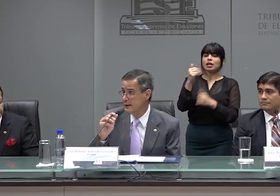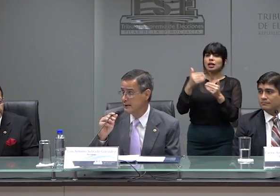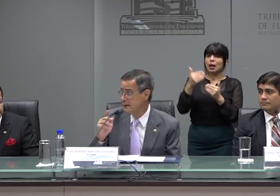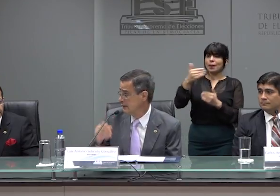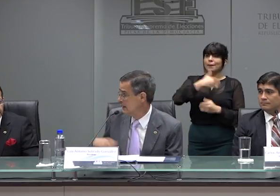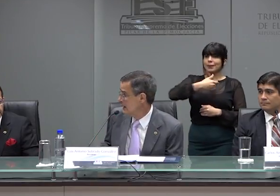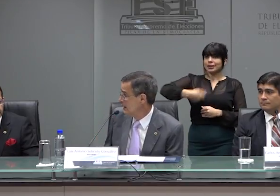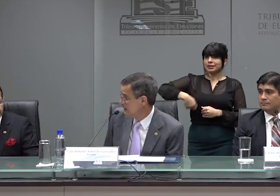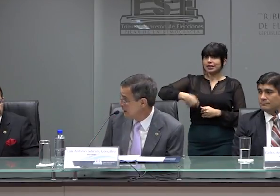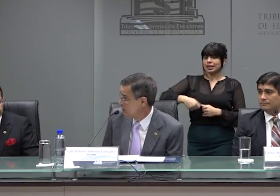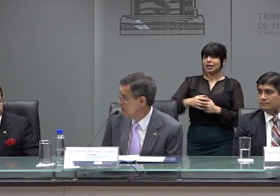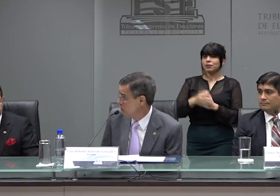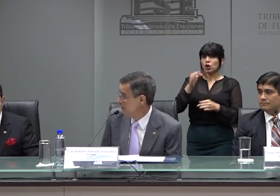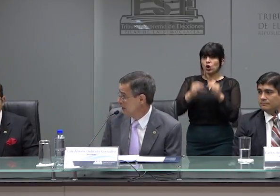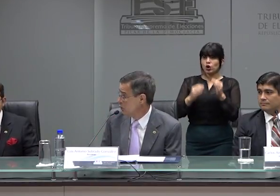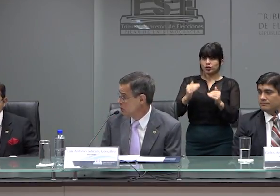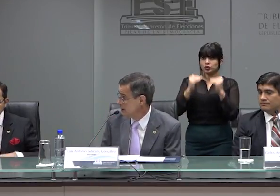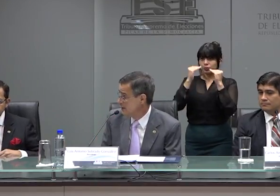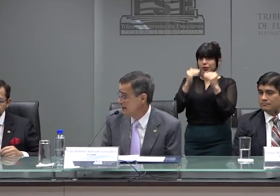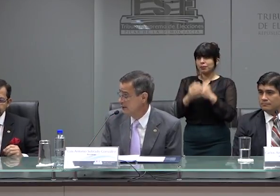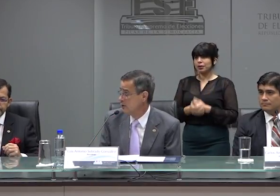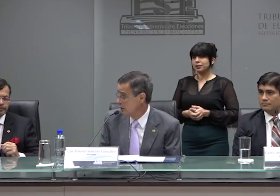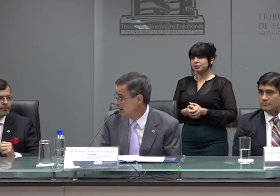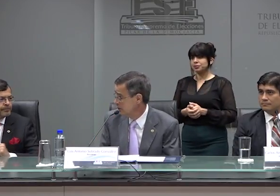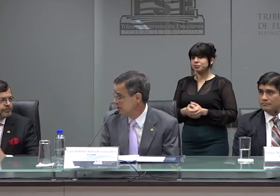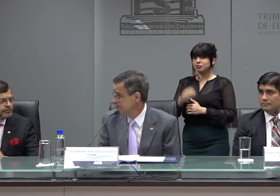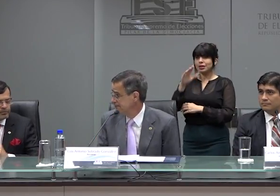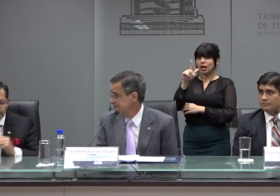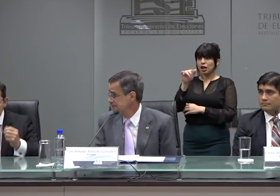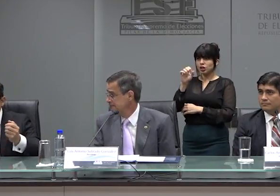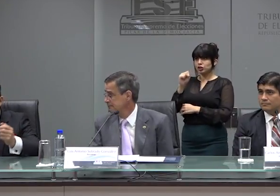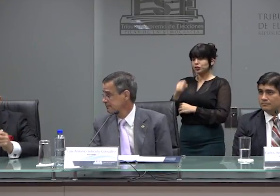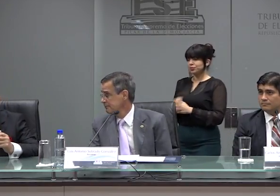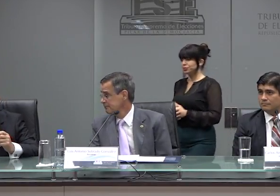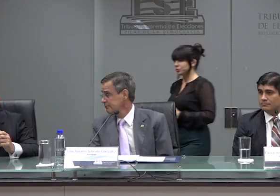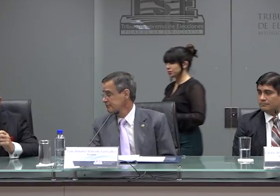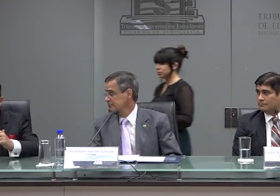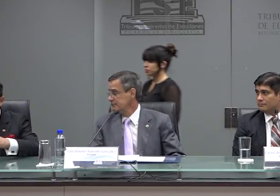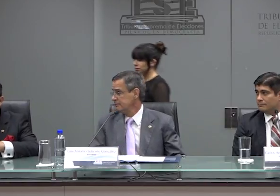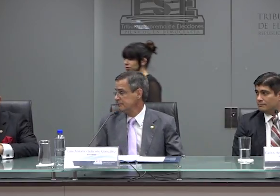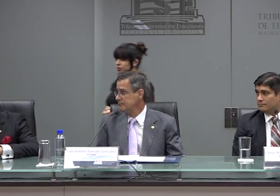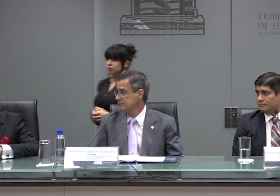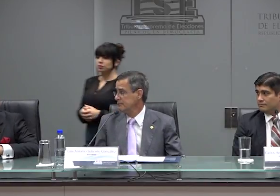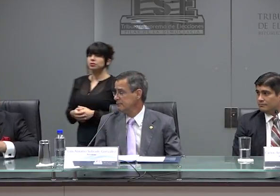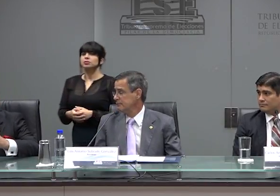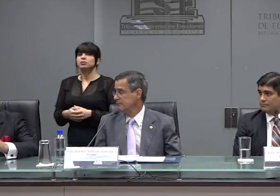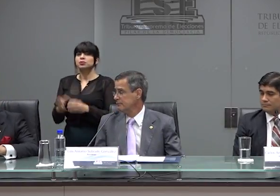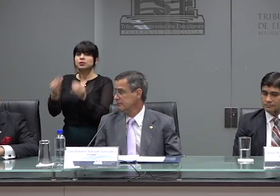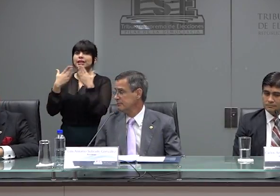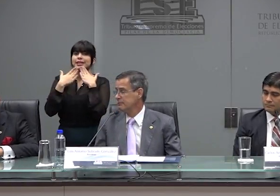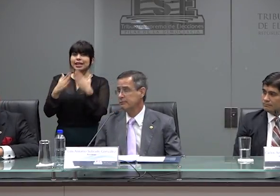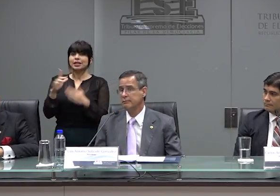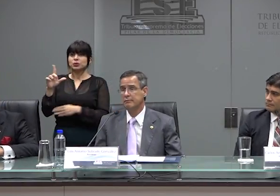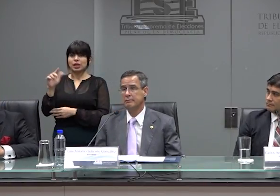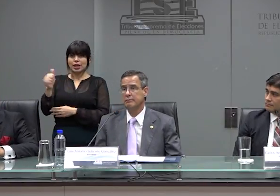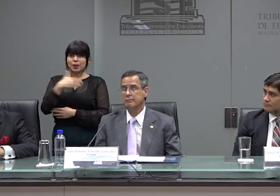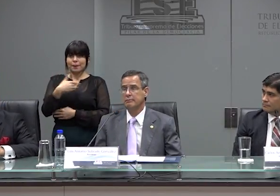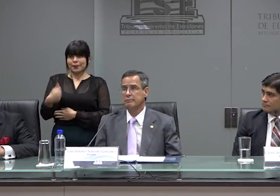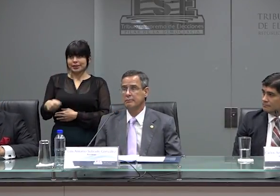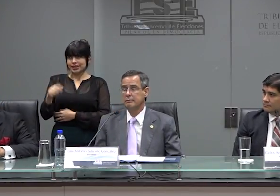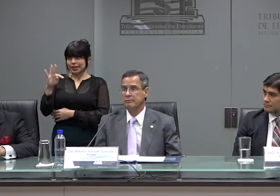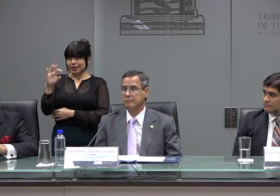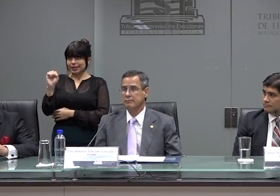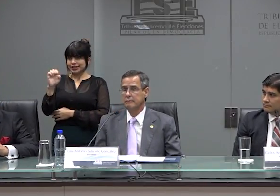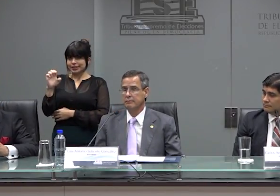el presidente de la Corte Suprema de Justicia, don Carlos. Muchas gracias, don Luis Antonio, presidente del Tribunal Supremo